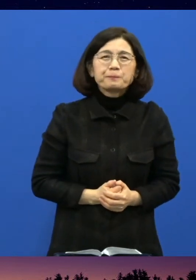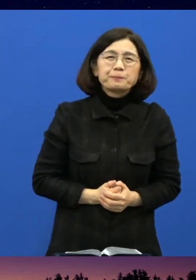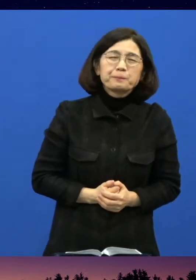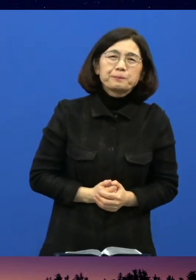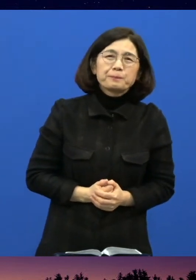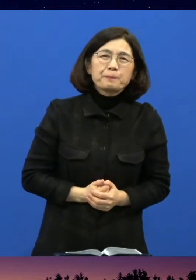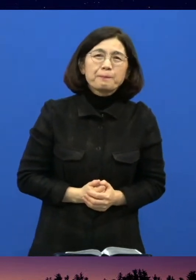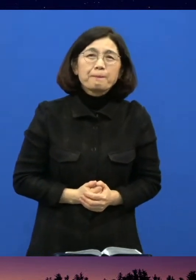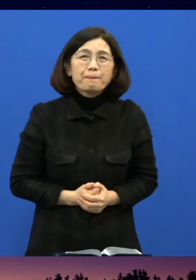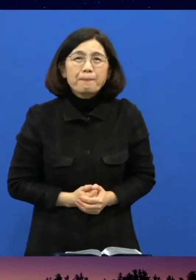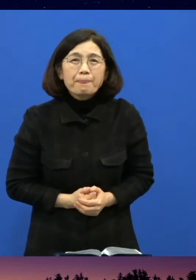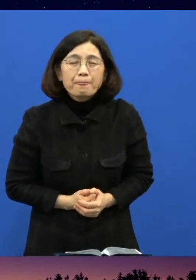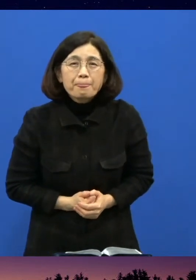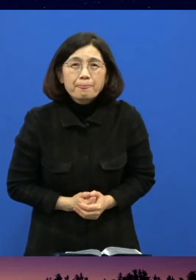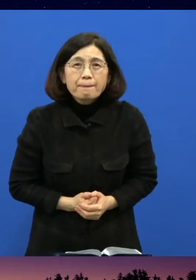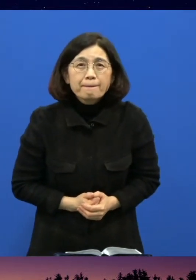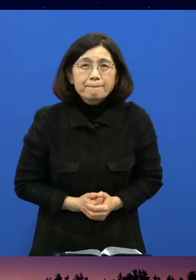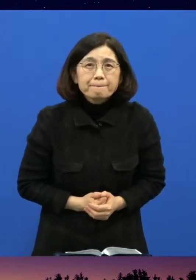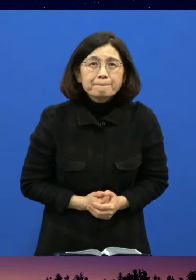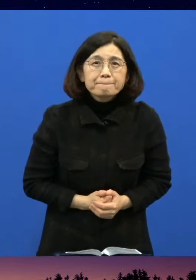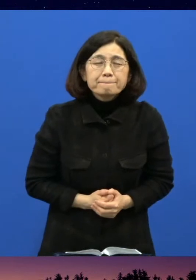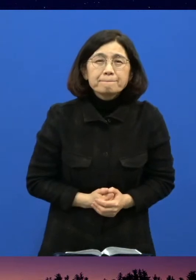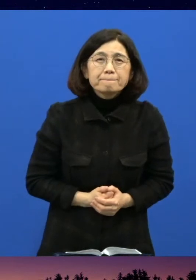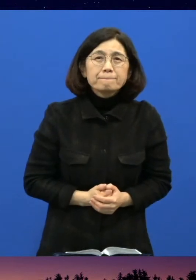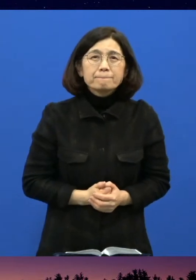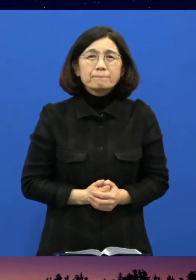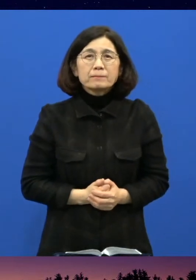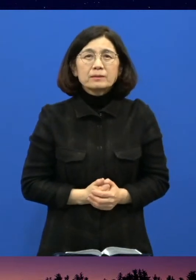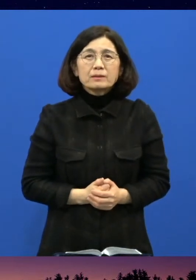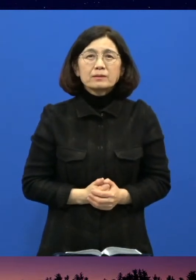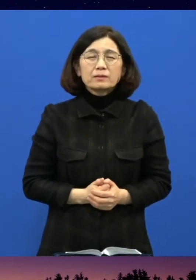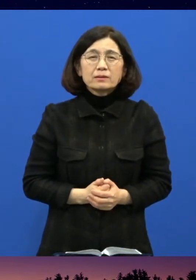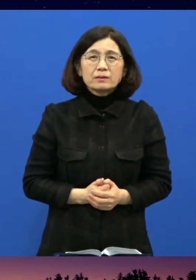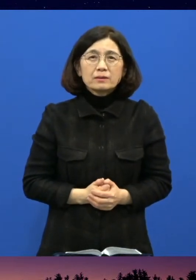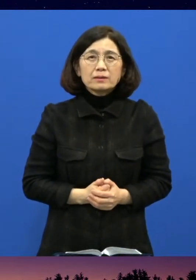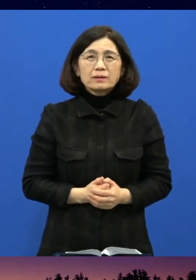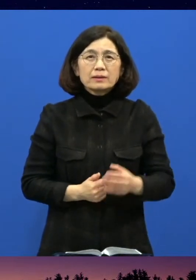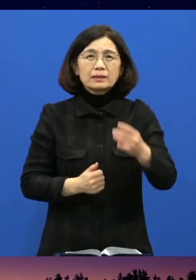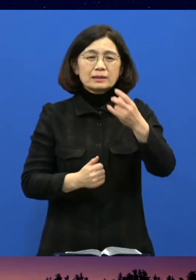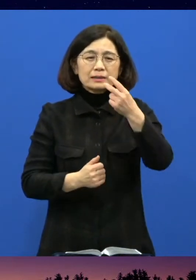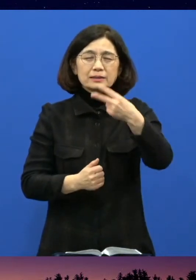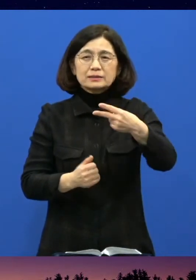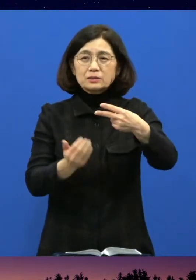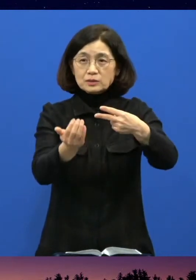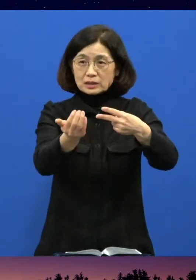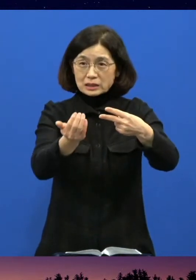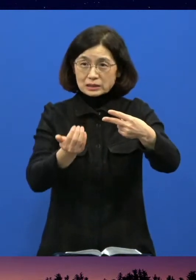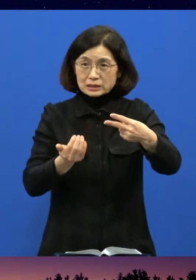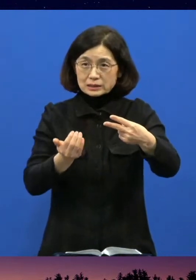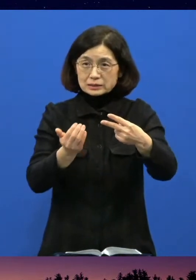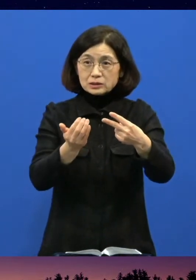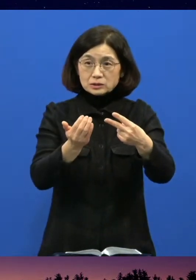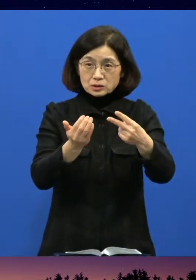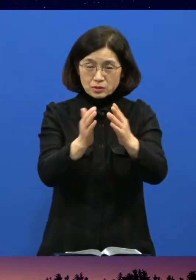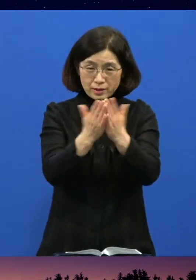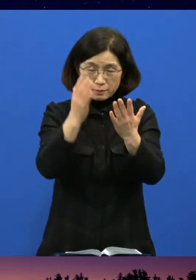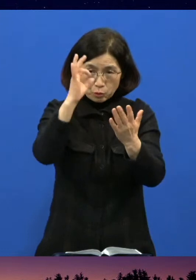여러분, 바울이 서신서에서 자주 사용하는 단어가 뭐예요? 데살로니가전서 5장에서도 쉬지